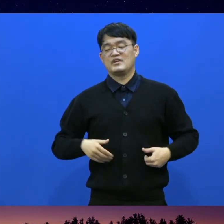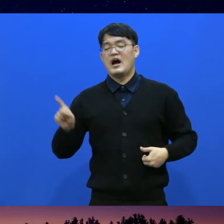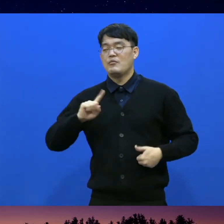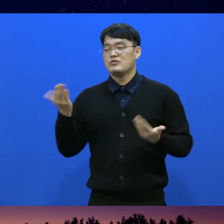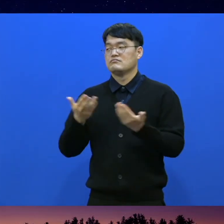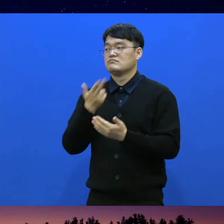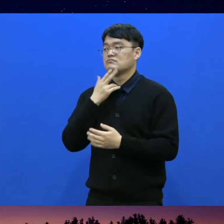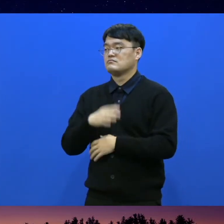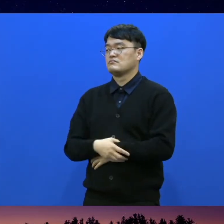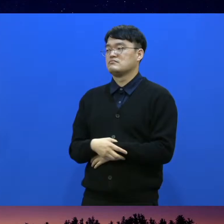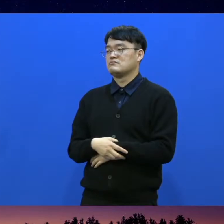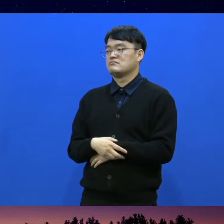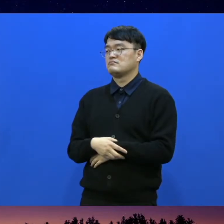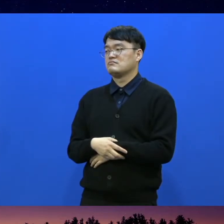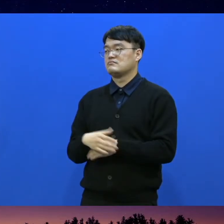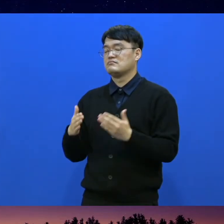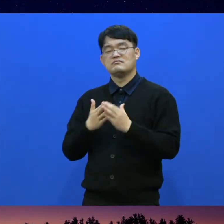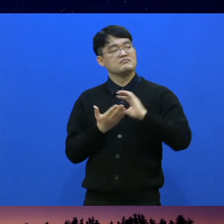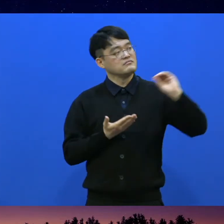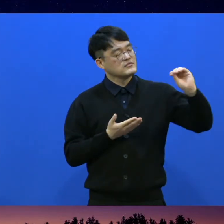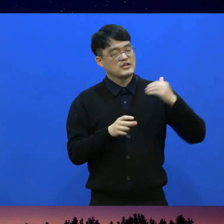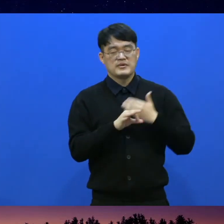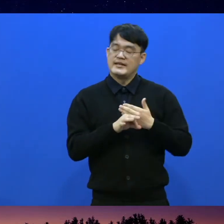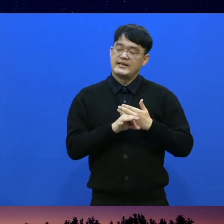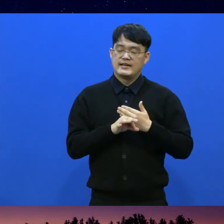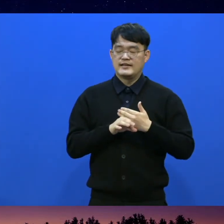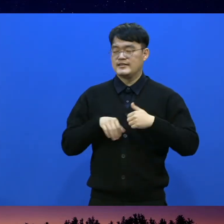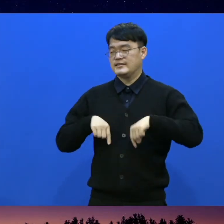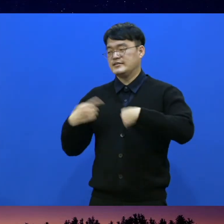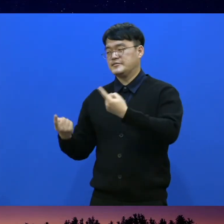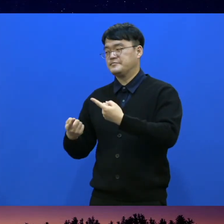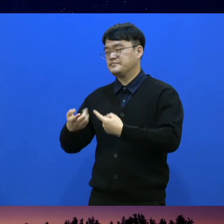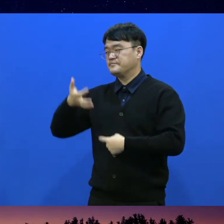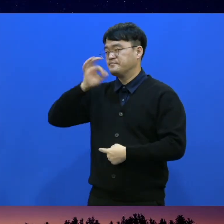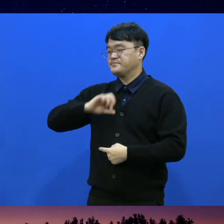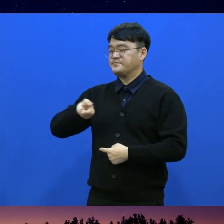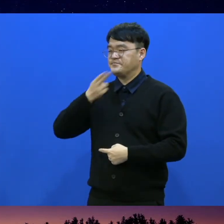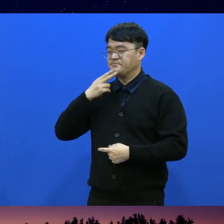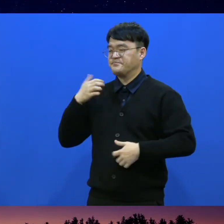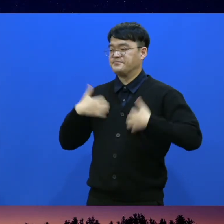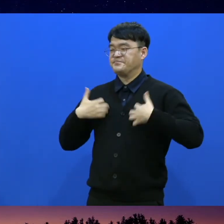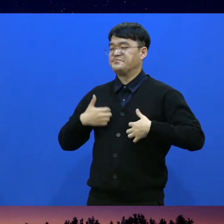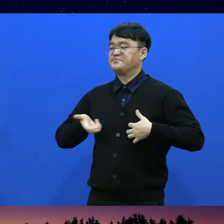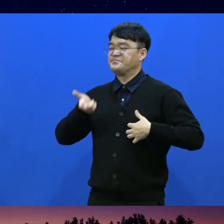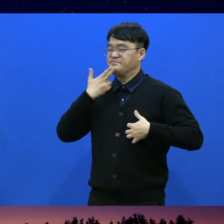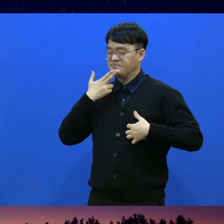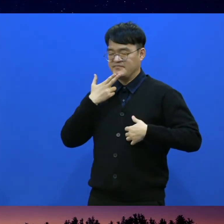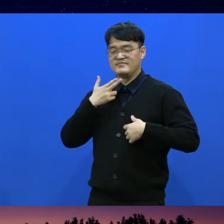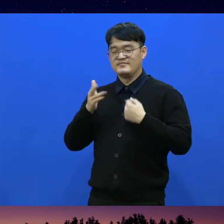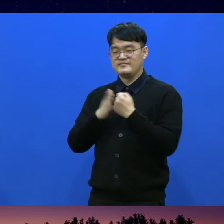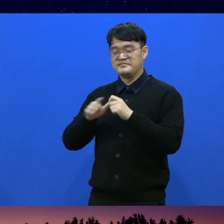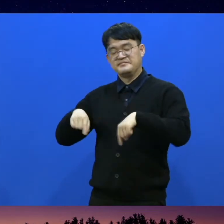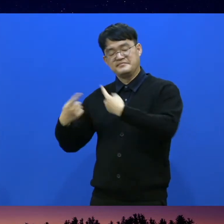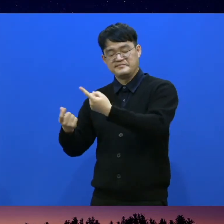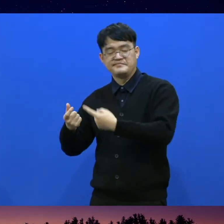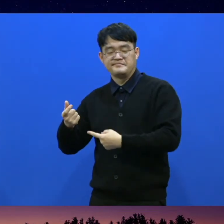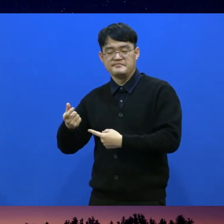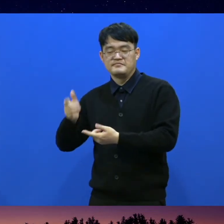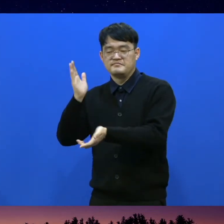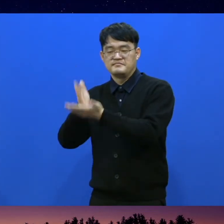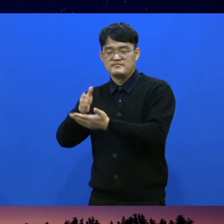이제 안 나올 가능성이 많아요. 밤에 잠도 안 자고 아무 일도 없고 은혜도 안